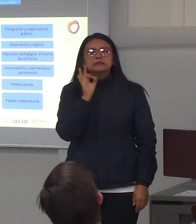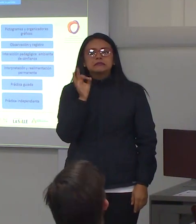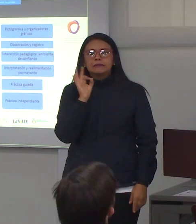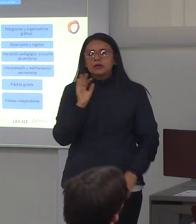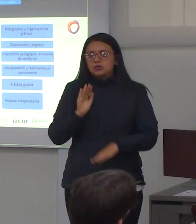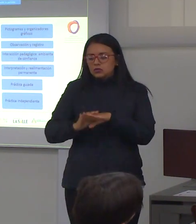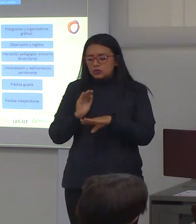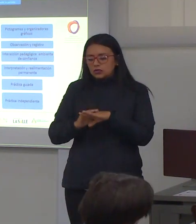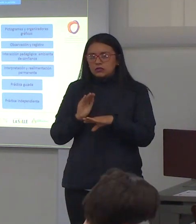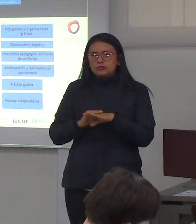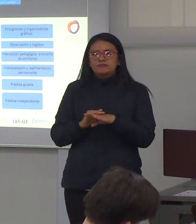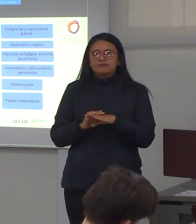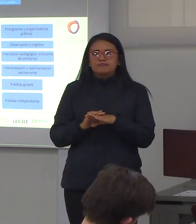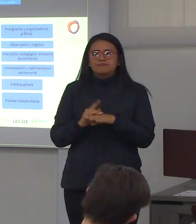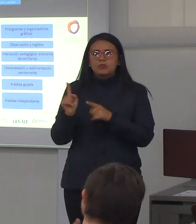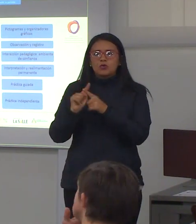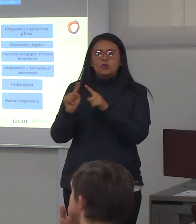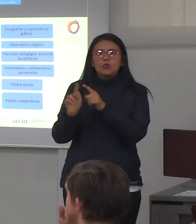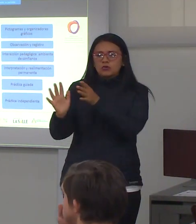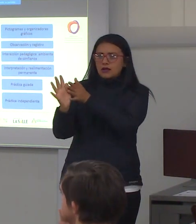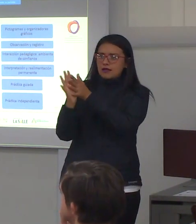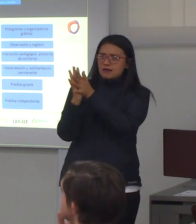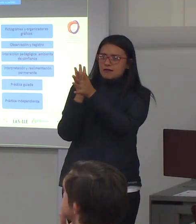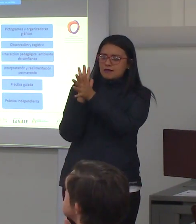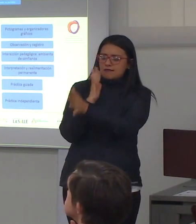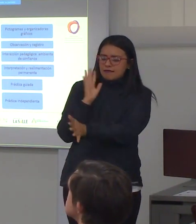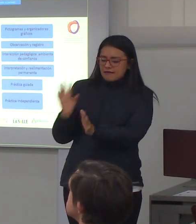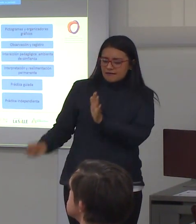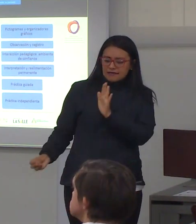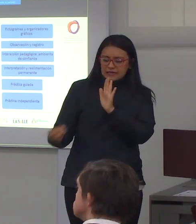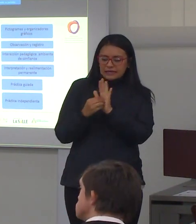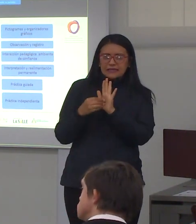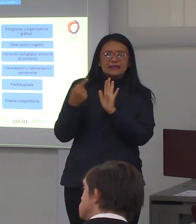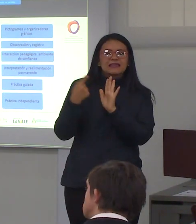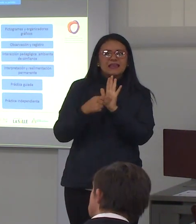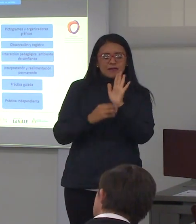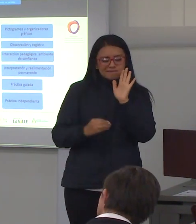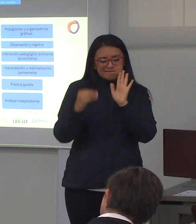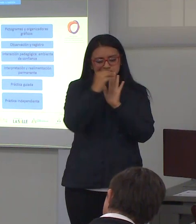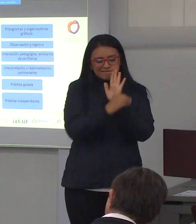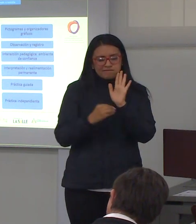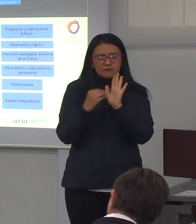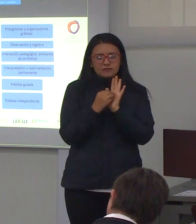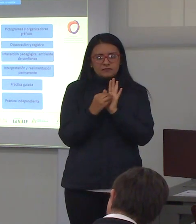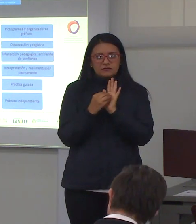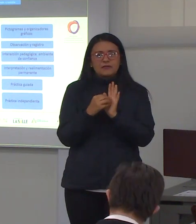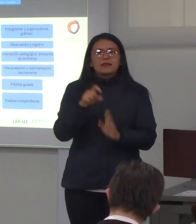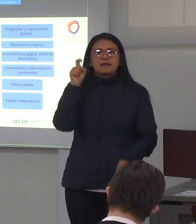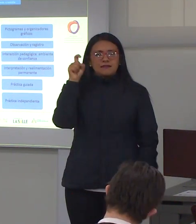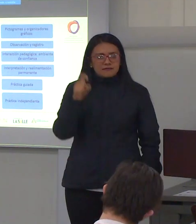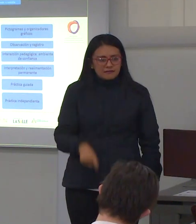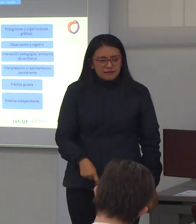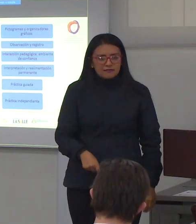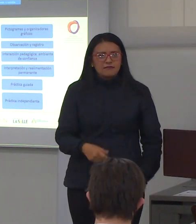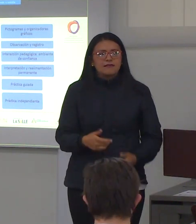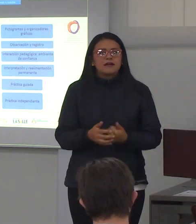pedimos es que nos narren qué fue lo que plasmaron en el organizador. Es decir, se requiere